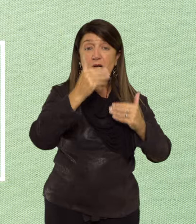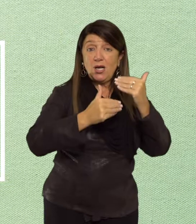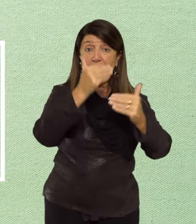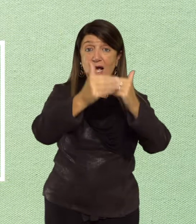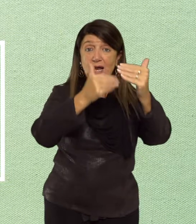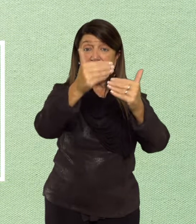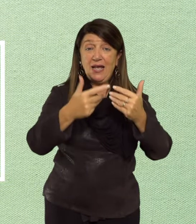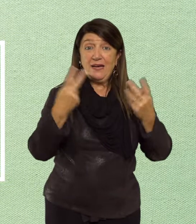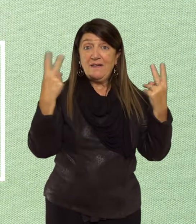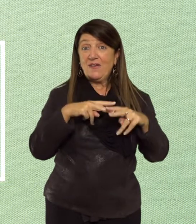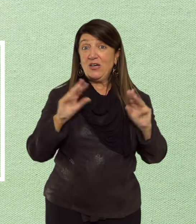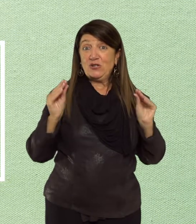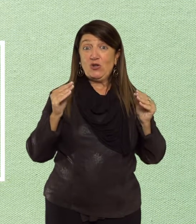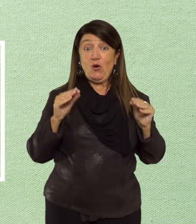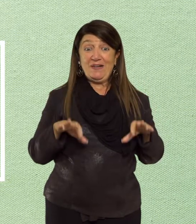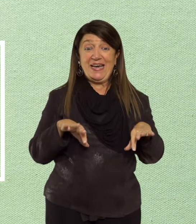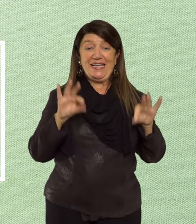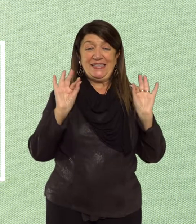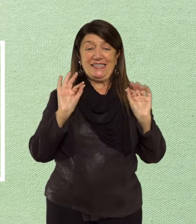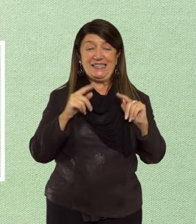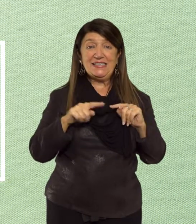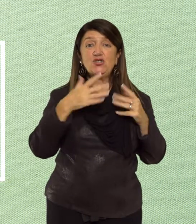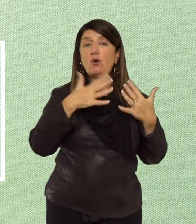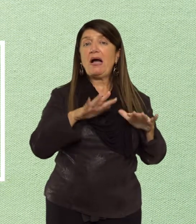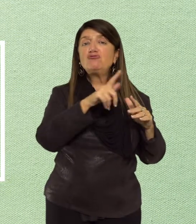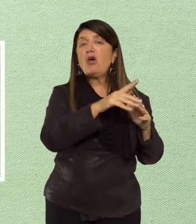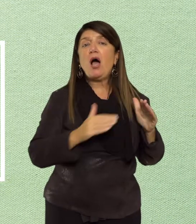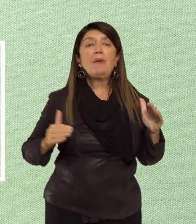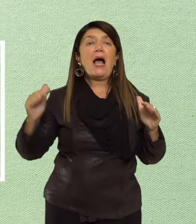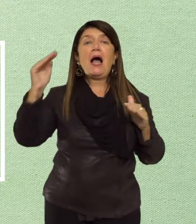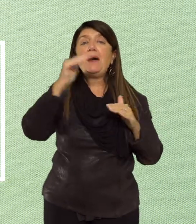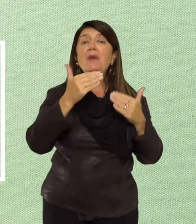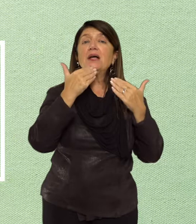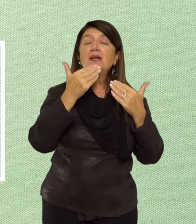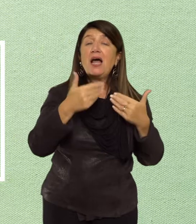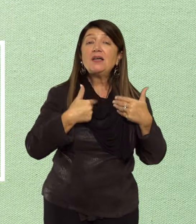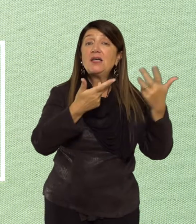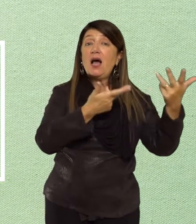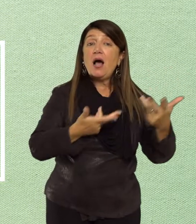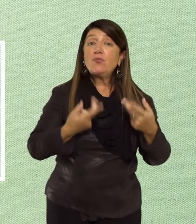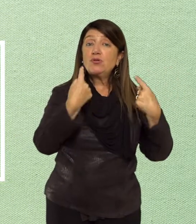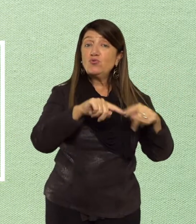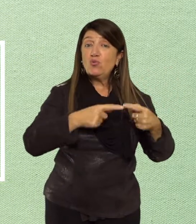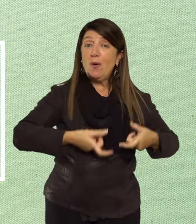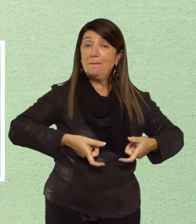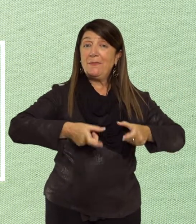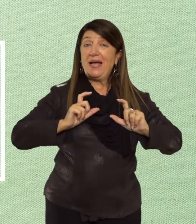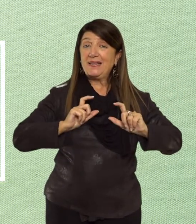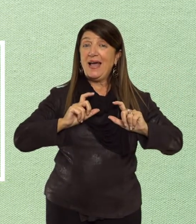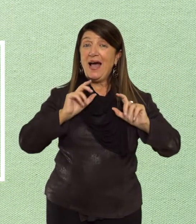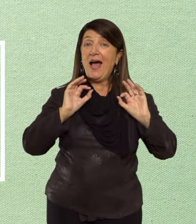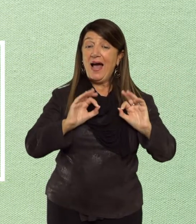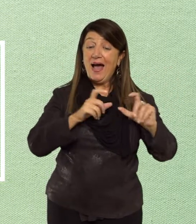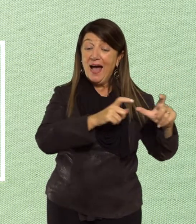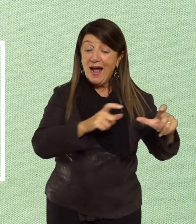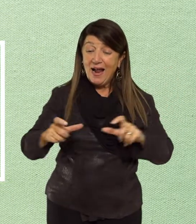solo agli inizi, Grazie. però è già a livelli altissimi. Grazie per averci portato anche le tue medaglie che abbiamo potuto ammirare.